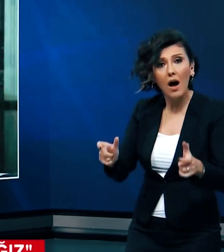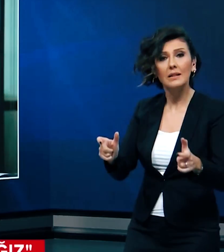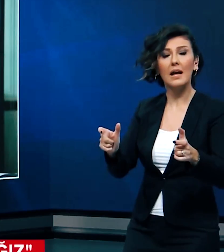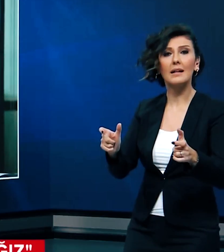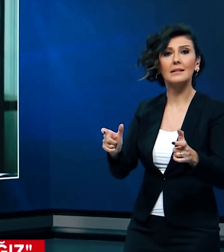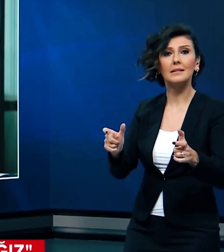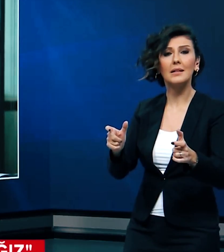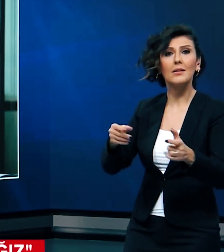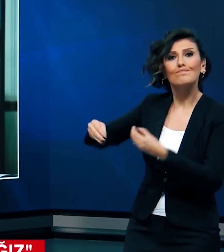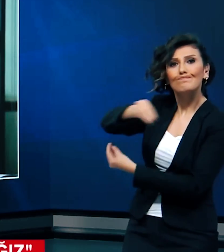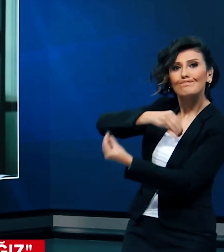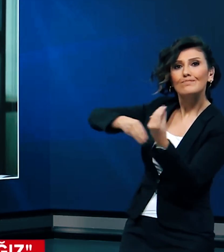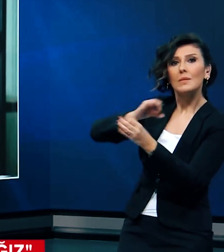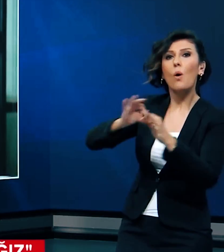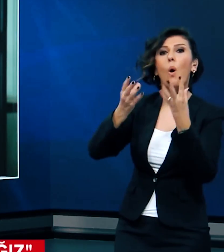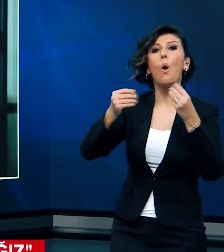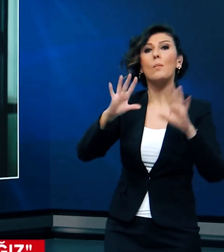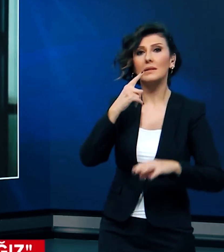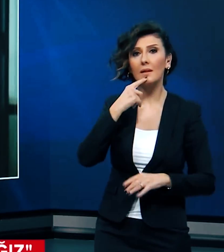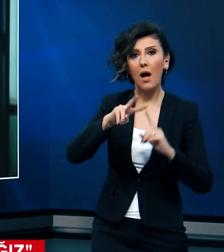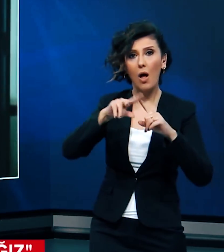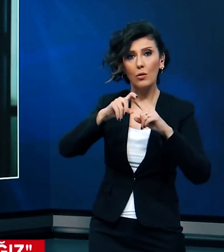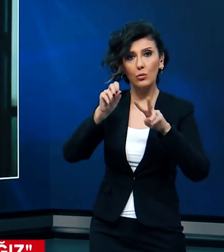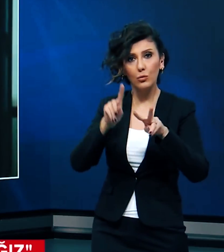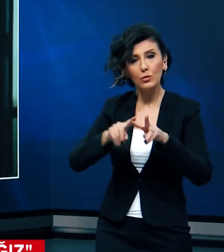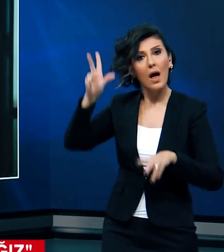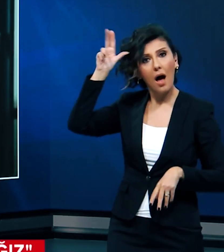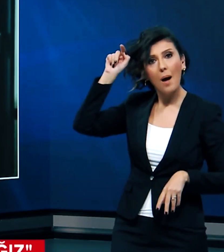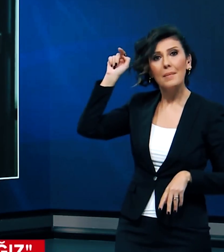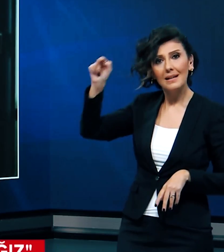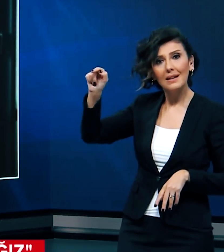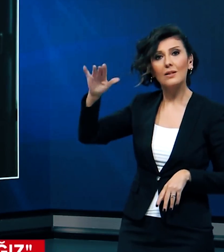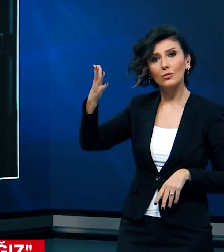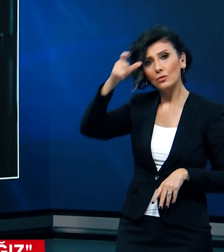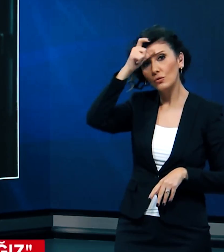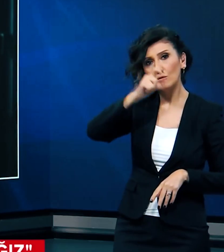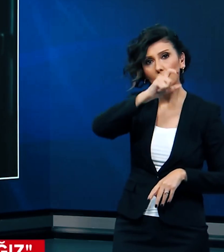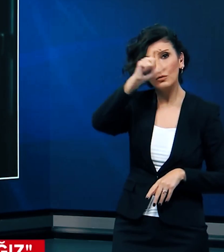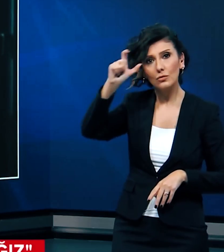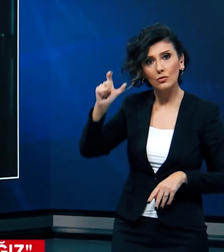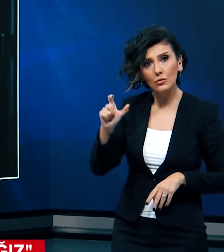alanda alternatifsiz olmadığını vurgulayan Altun, Amerika Birleşik Devletleri,